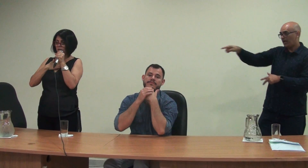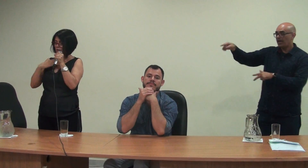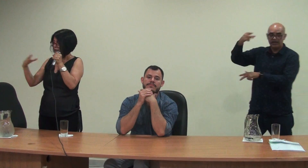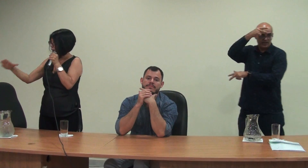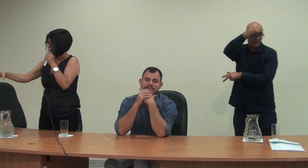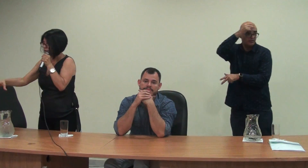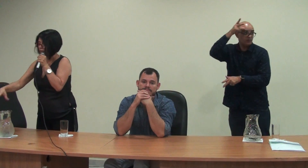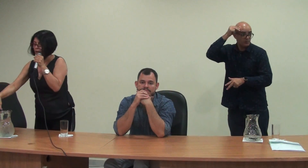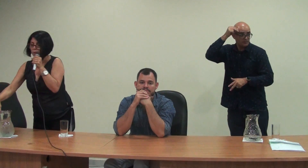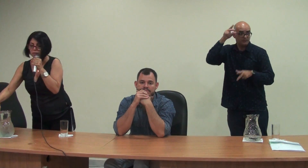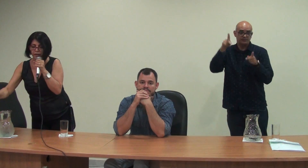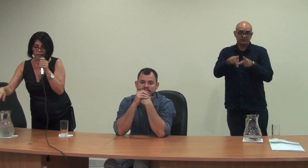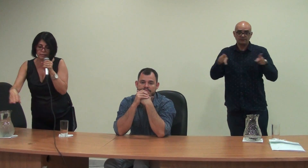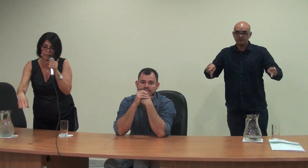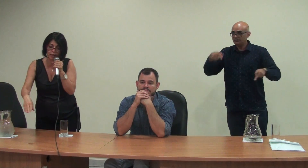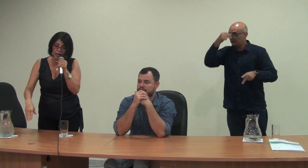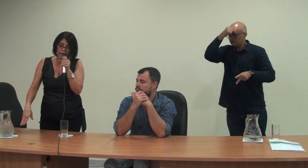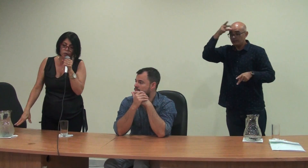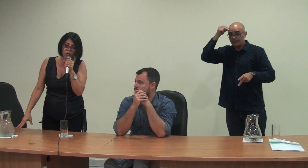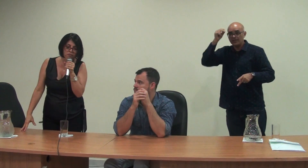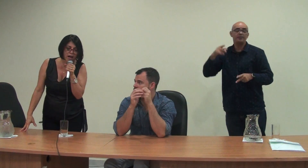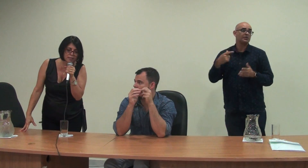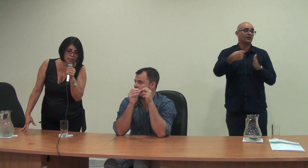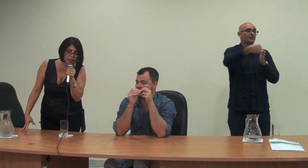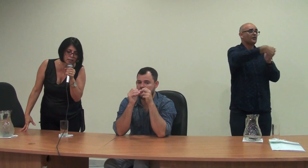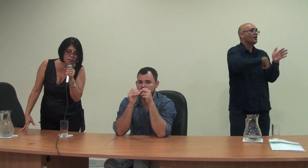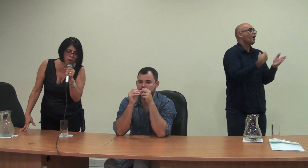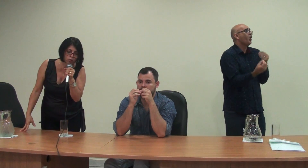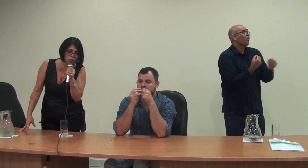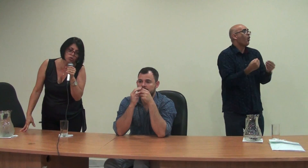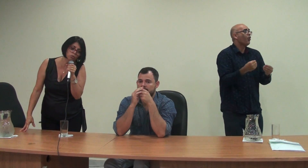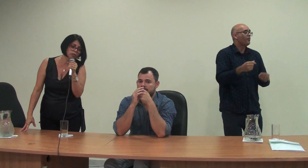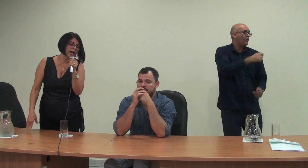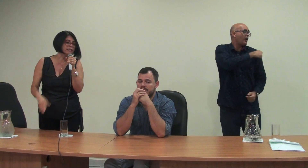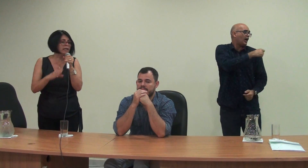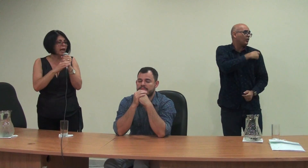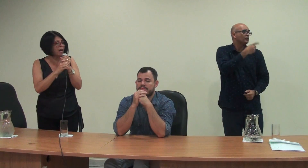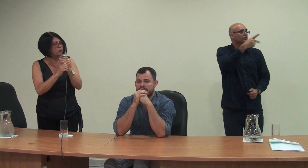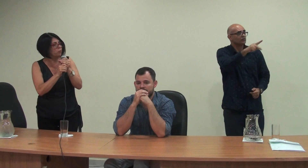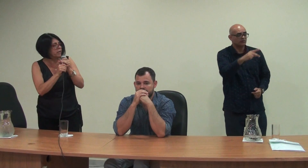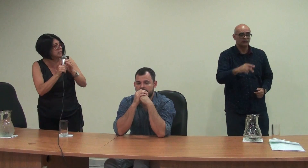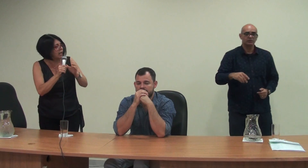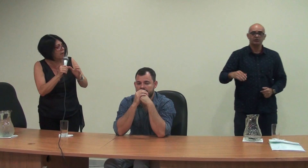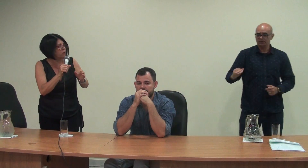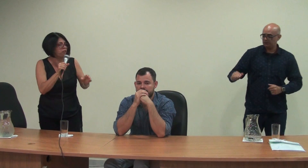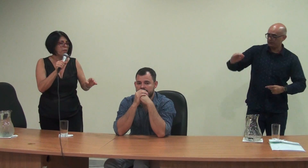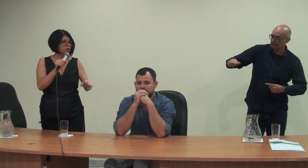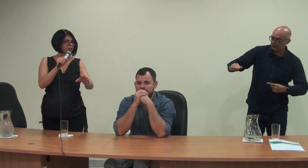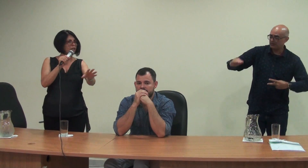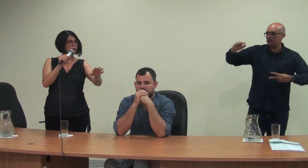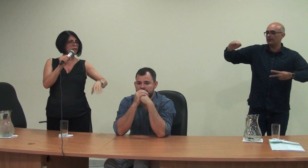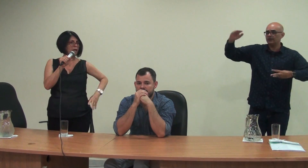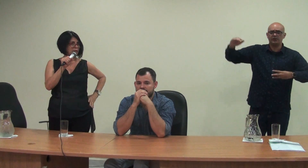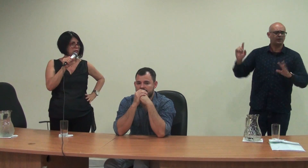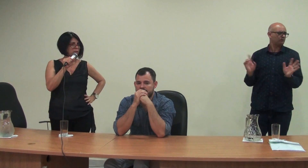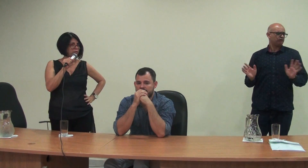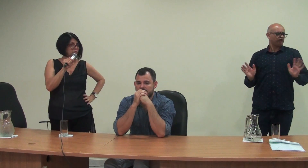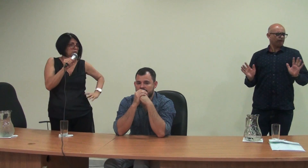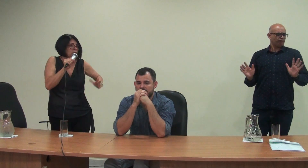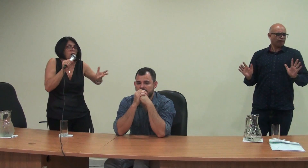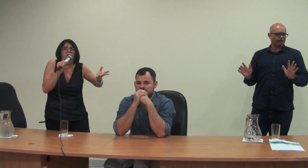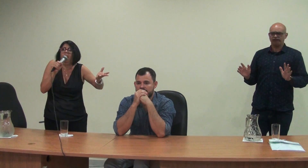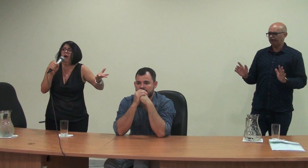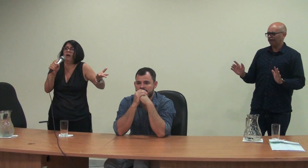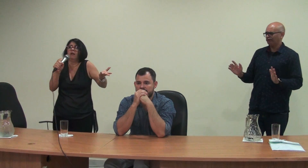Belo Horizonte. Uma vez chegaram para mim e falaram assim: em qual fase que seu aluno surdo está? Silábico, pré-silábico, alfabético? Eu falei: nenhuma delas.